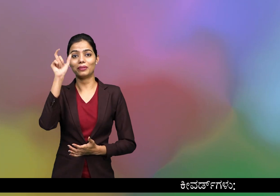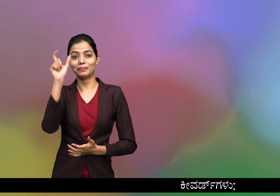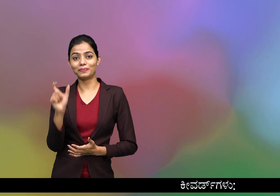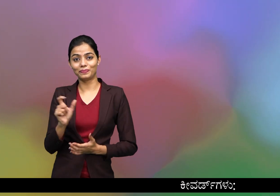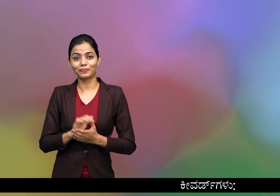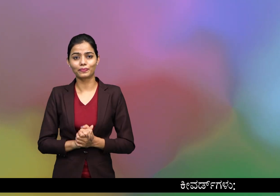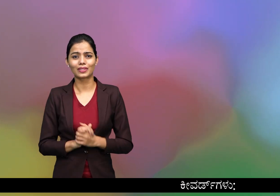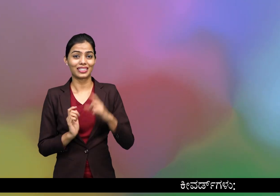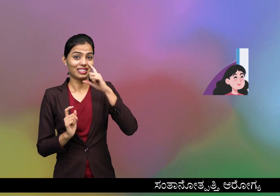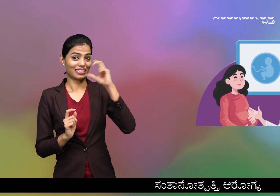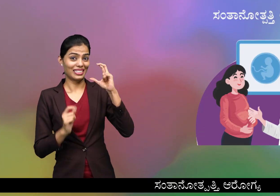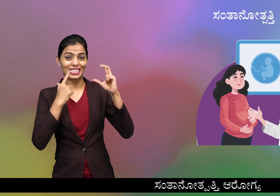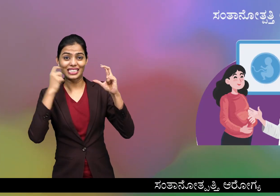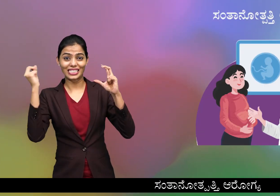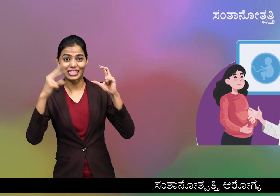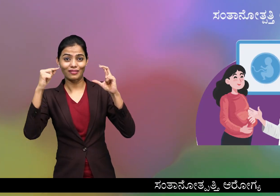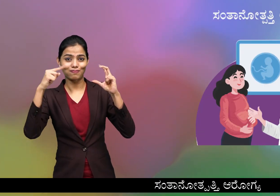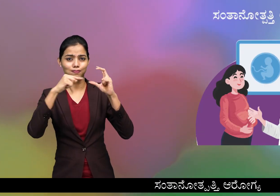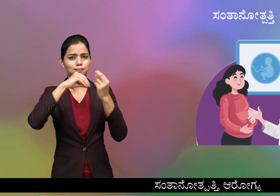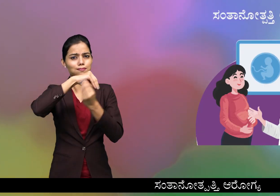ಕೀವರ್ಡ್ಗಳು: ಸಂತಾನೋತ್ಪತ್ತಿ ಆರೋಗ್ಯ,